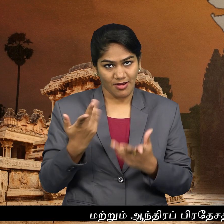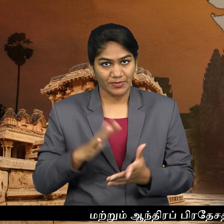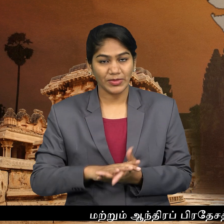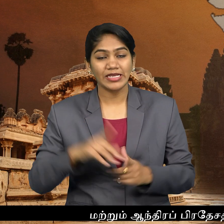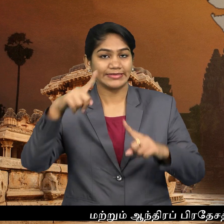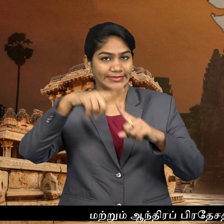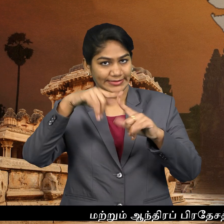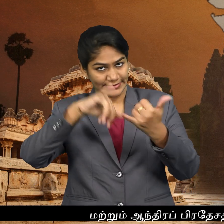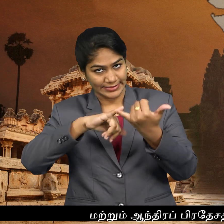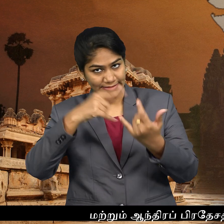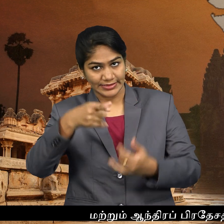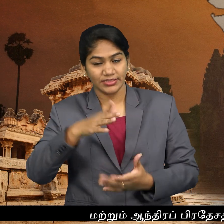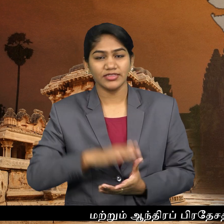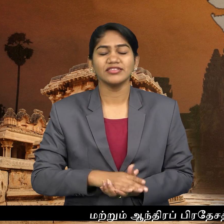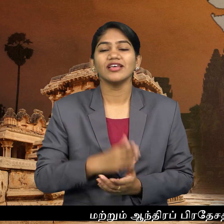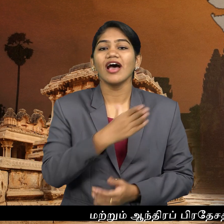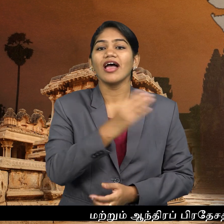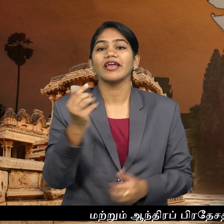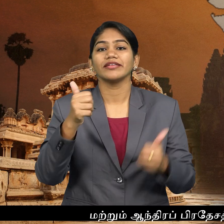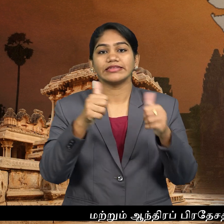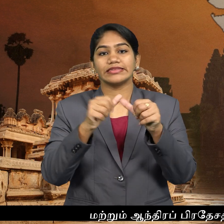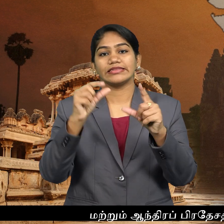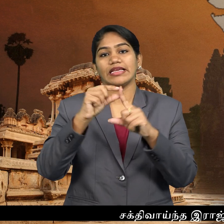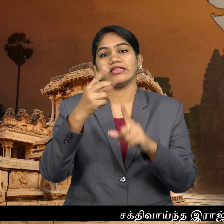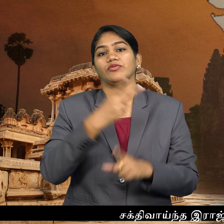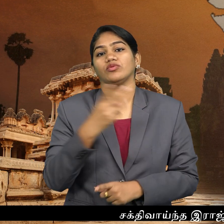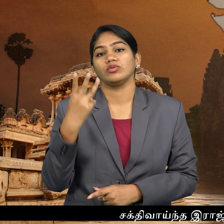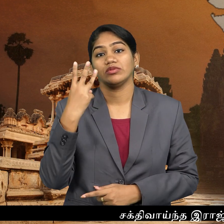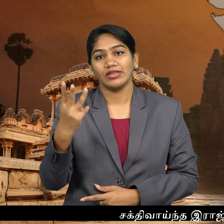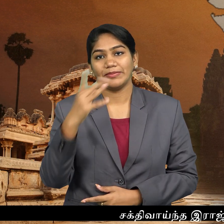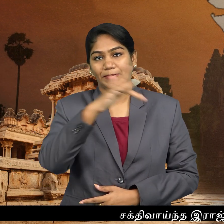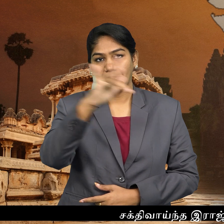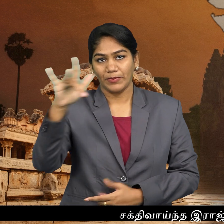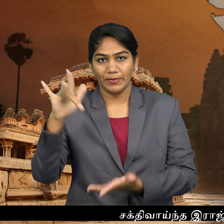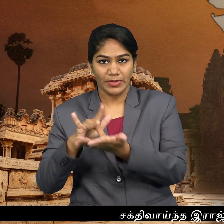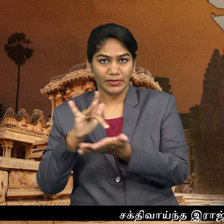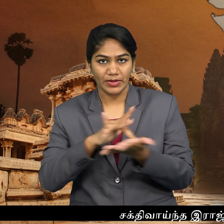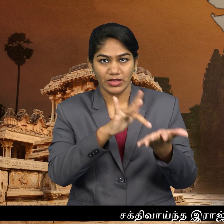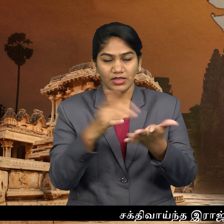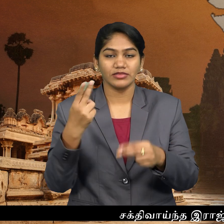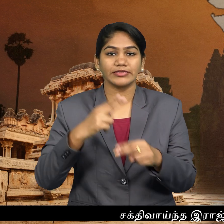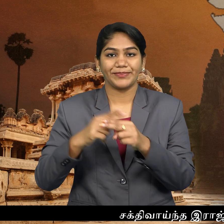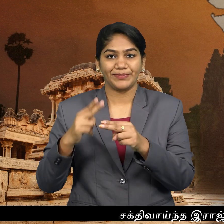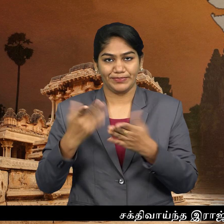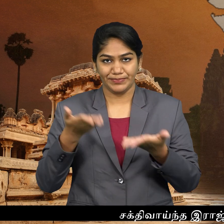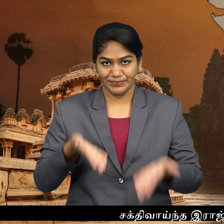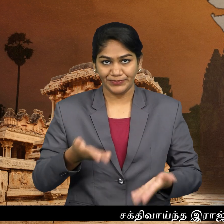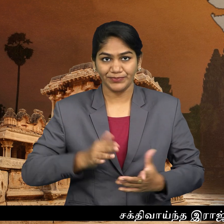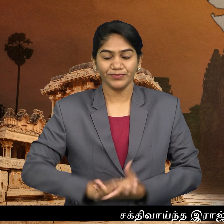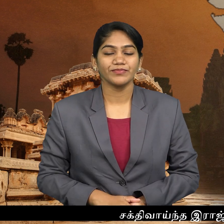மற்றும் ஆந்திர பிரதேசத்தின் சில பகுதிகளை ஆண்ட சக்தி வாய்ந்த ராஜ்யங்களாக இருந்தன.